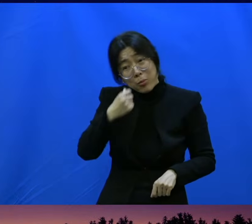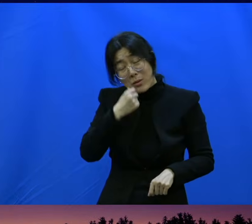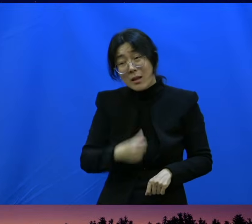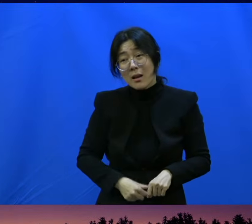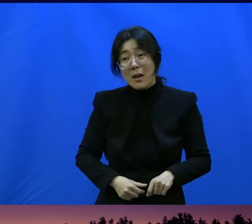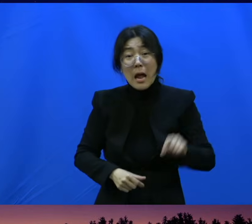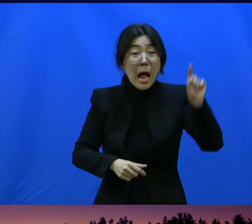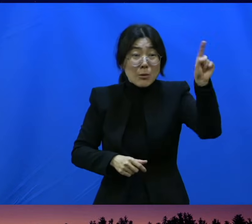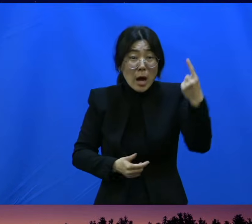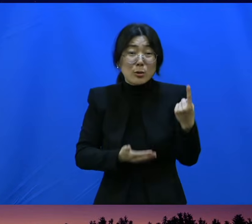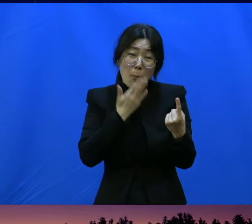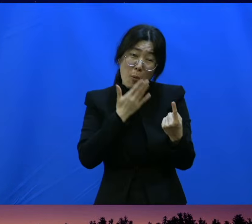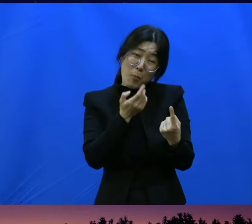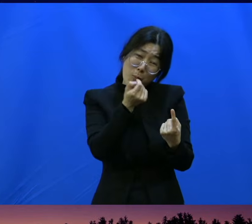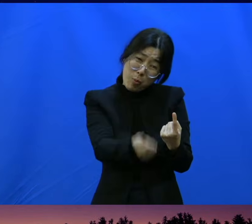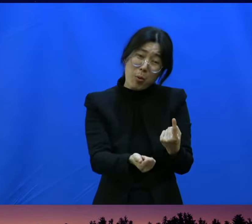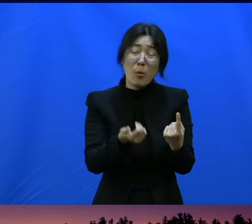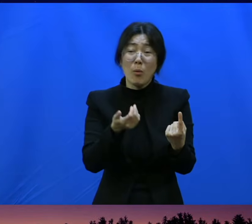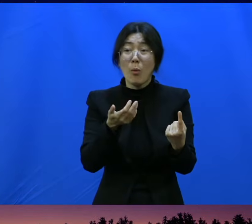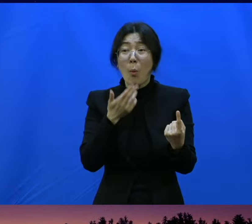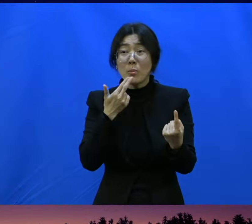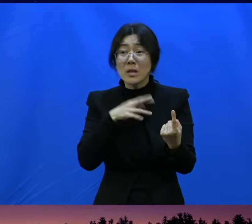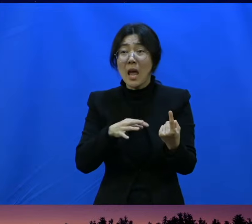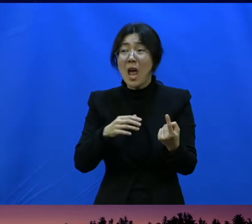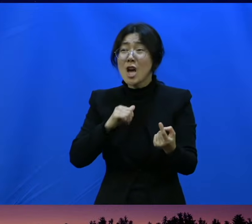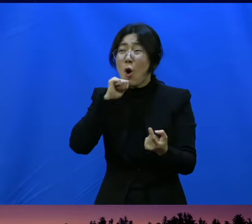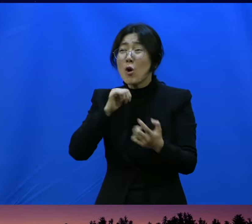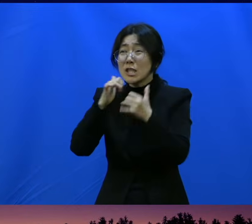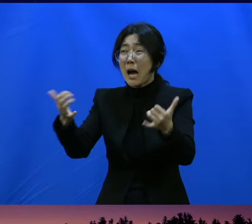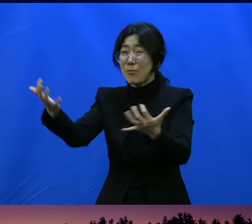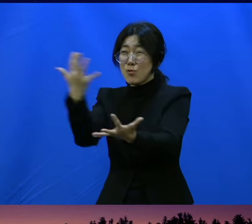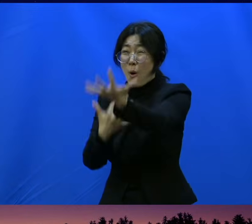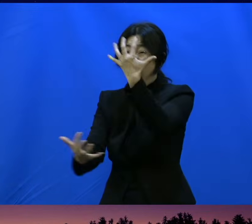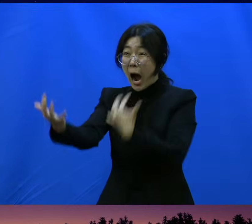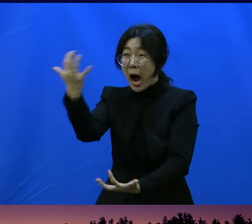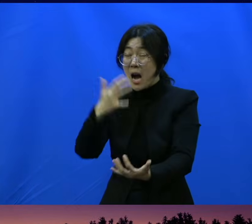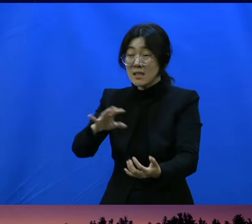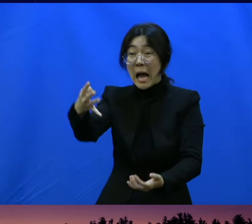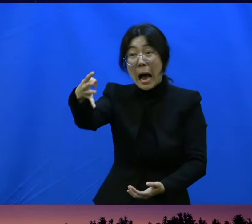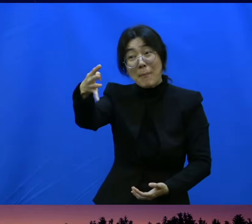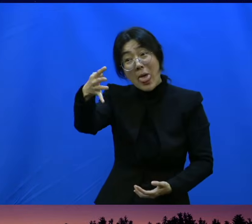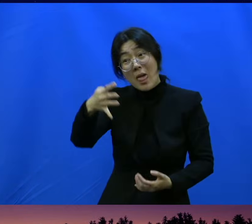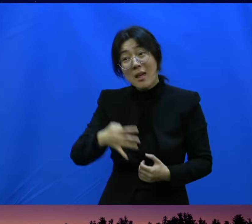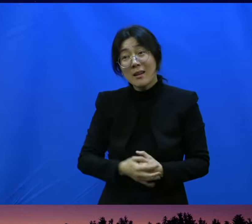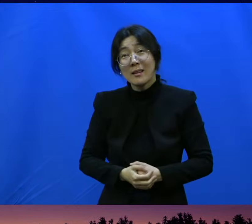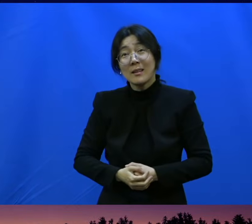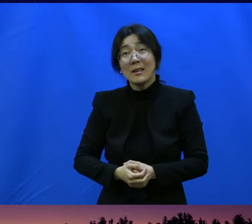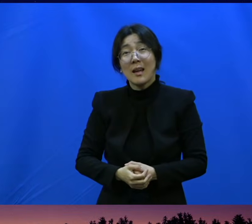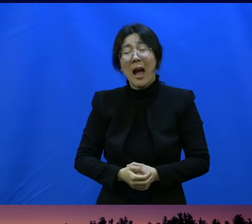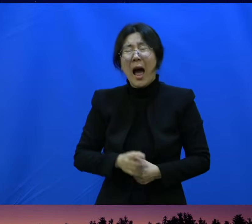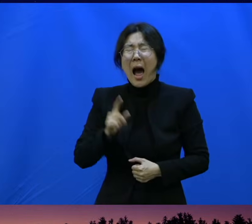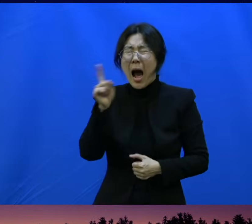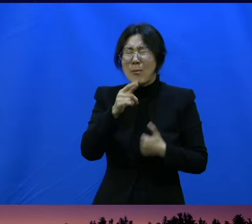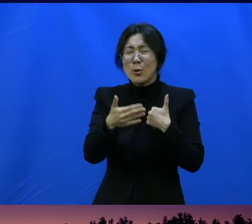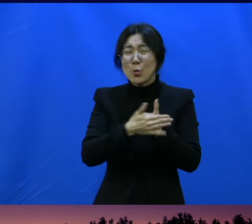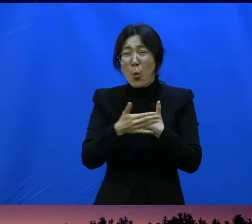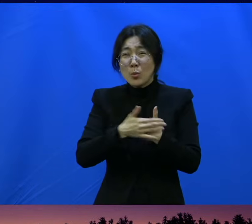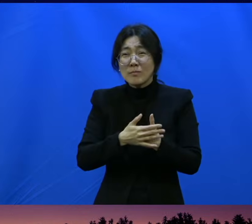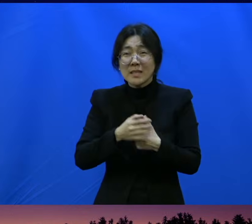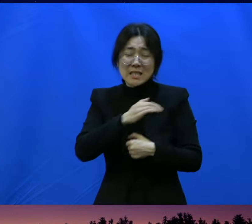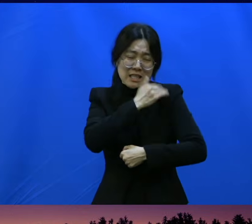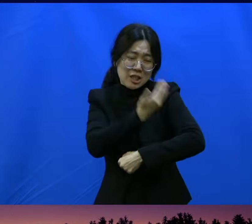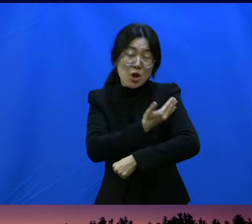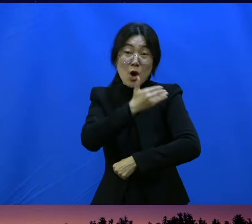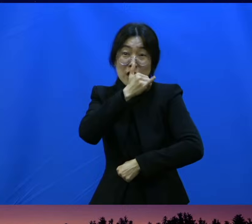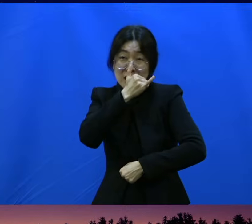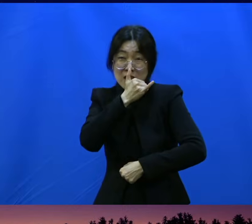여러분, 지금 다윗에게 도움이 될 만한 인간은 다 떠나간 거예요. 믿을 만한 인간은 내 곁에 아무도 없어. 일생에 도움이